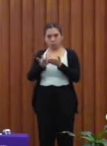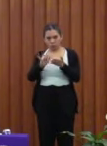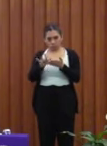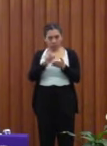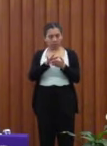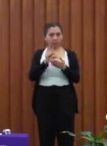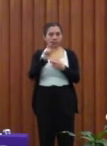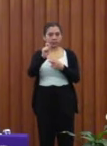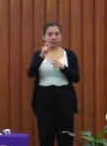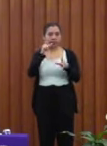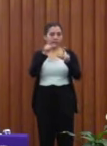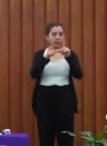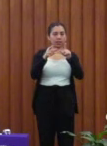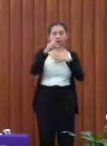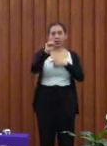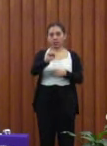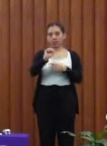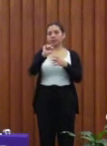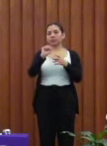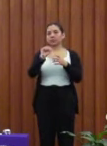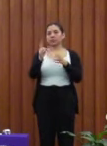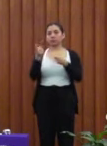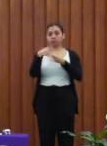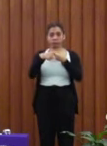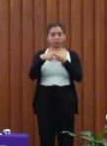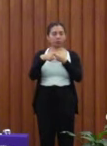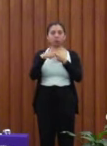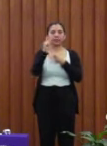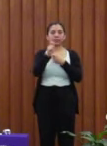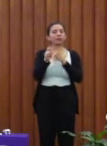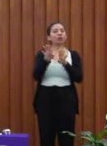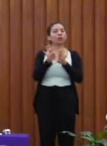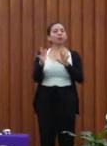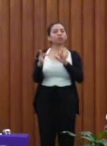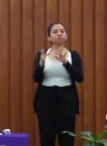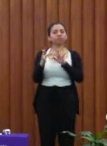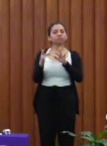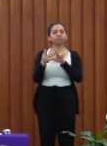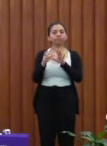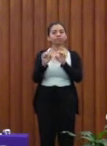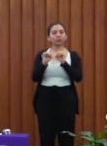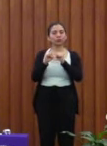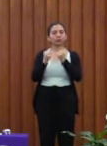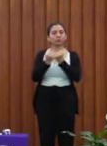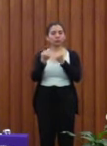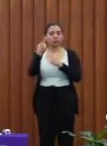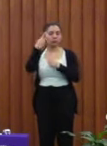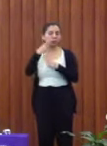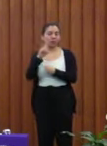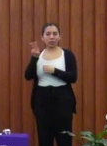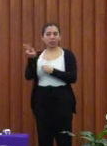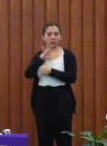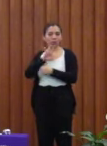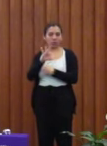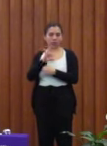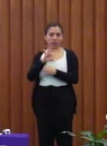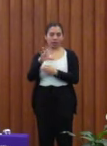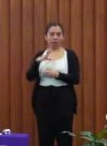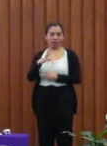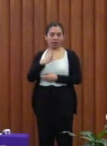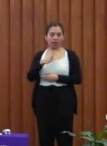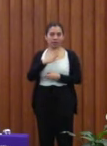integrante de Letraes o un integrante de la organización, sino como un aliado, como un colaborador. Se les puede proveer un acceso, siempre y